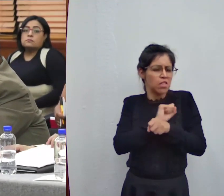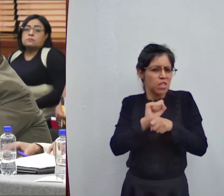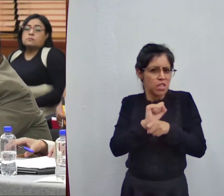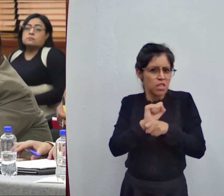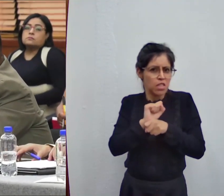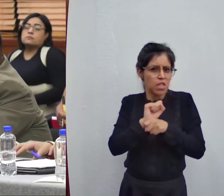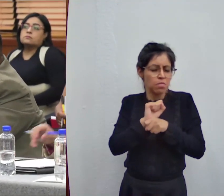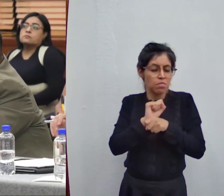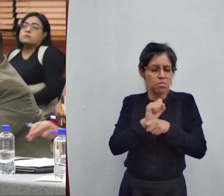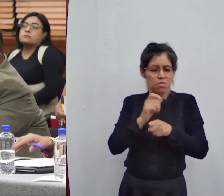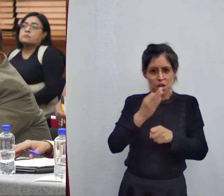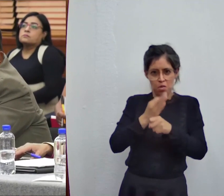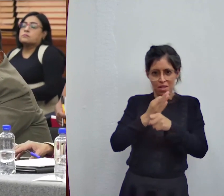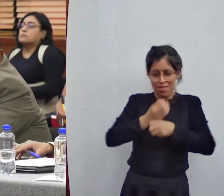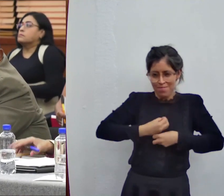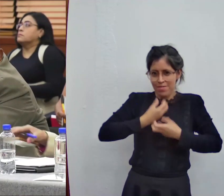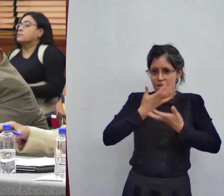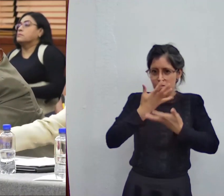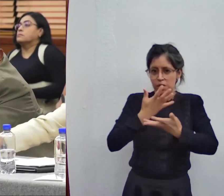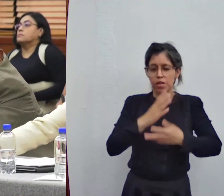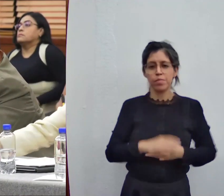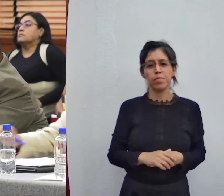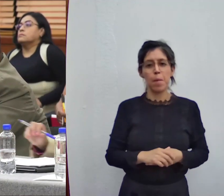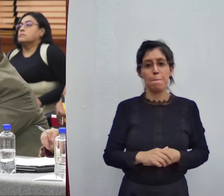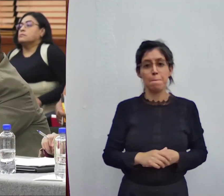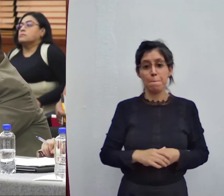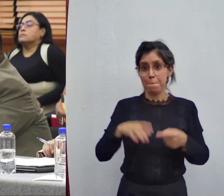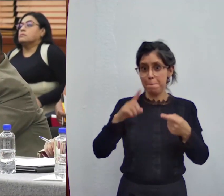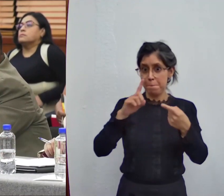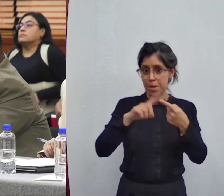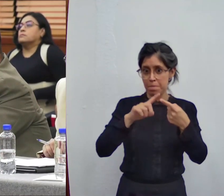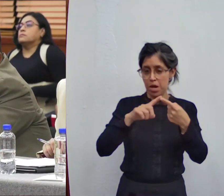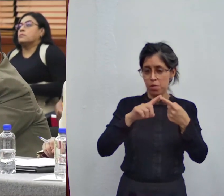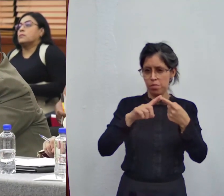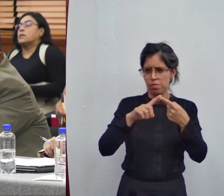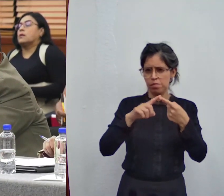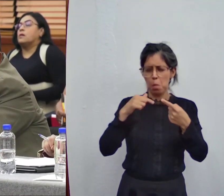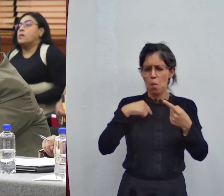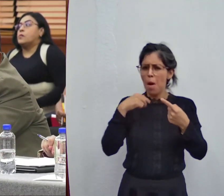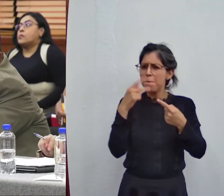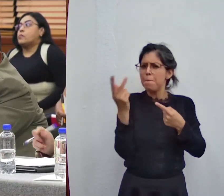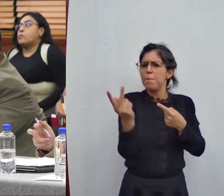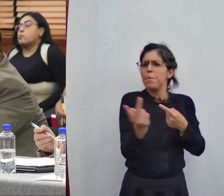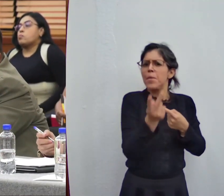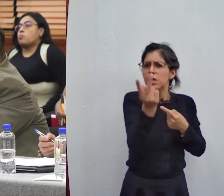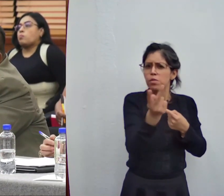este momento. En primer lugar, yo quisiera preguntarle,